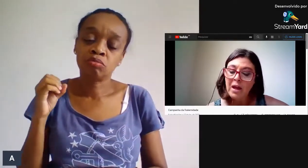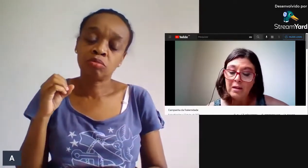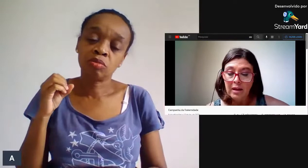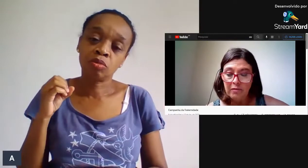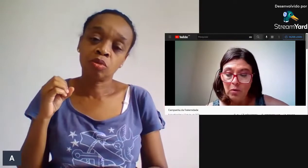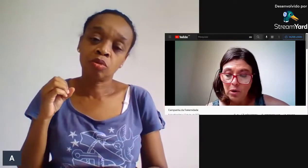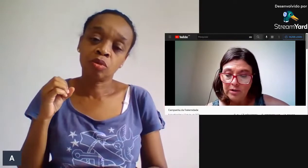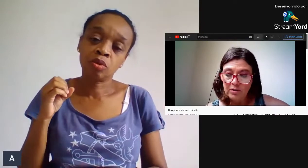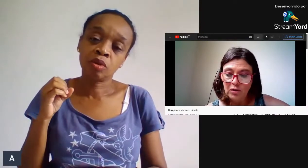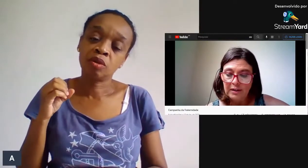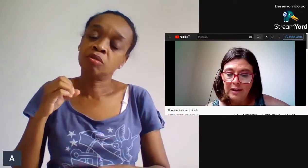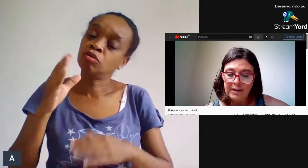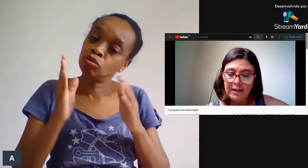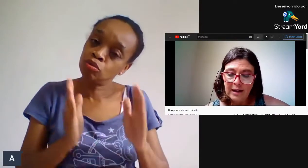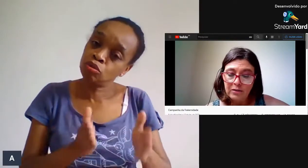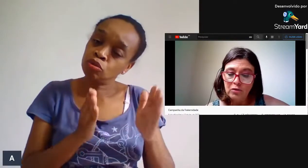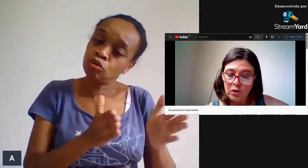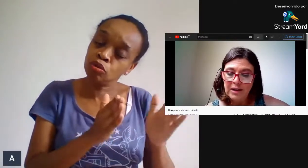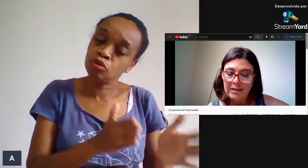2005, teve outra,